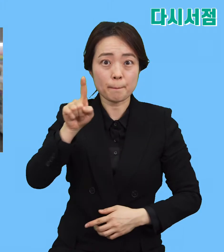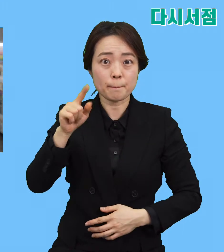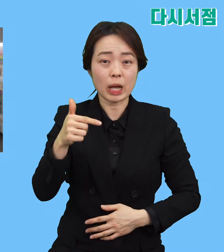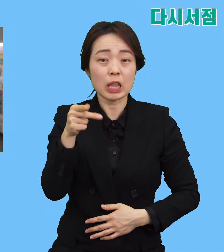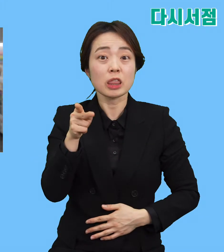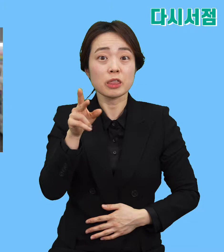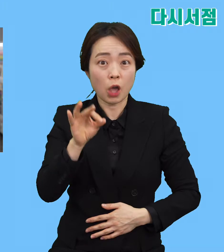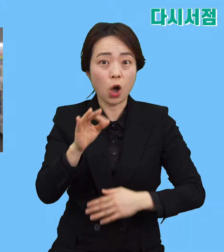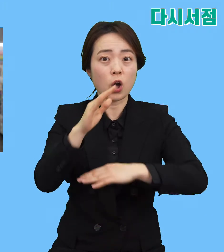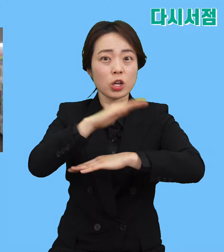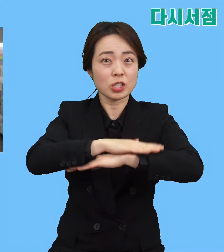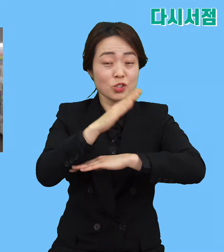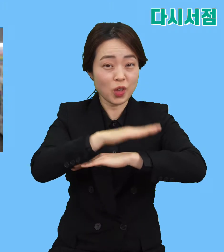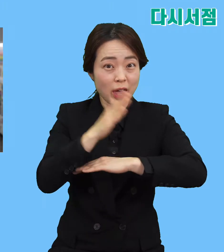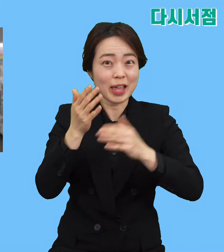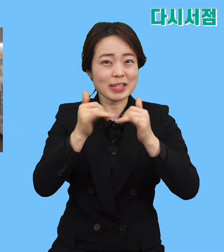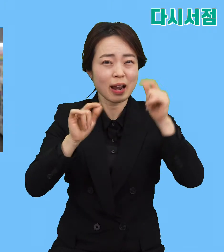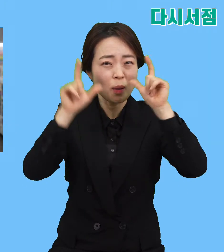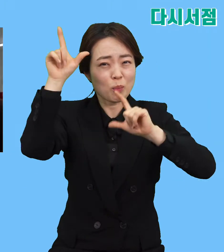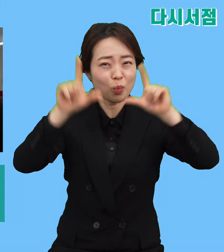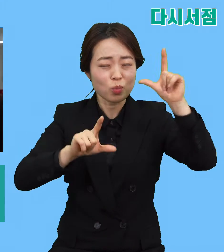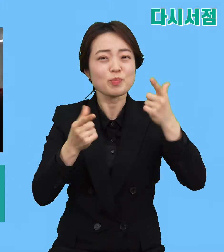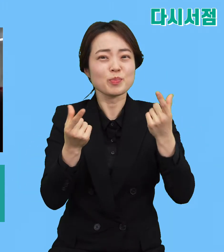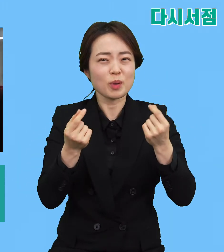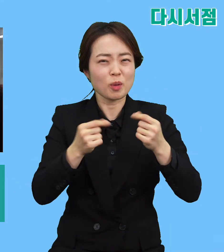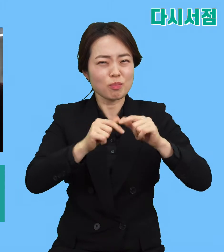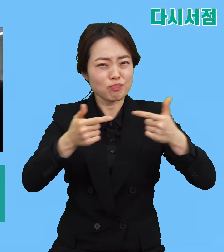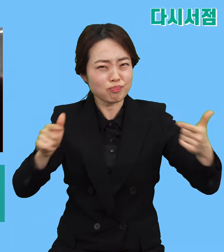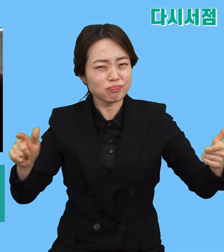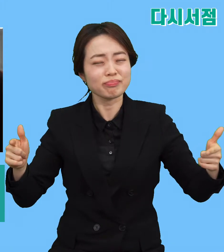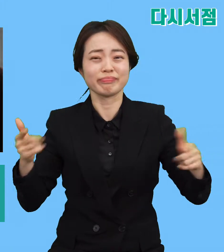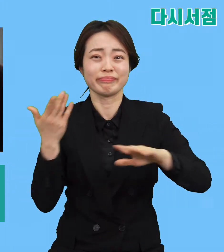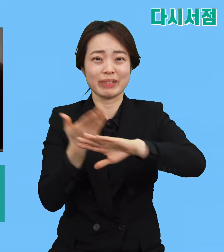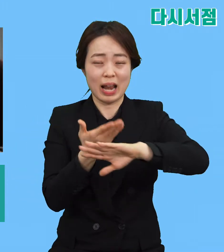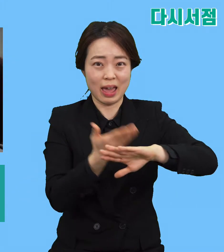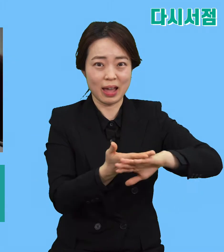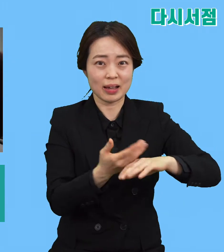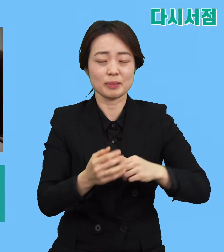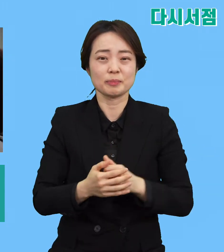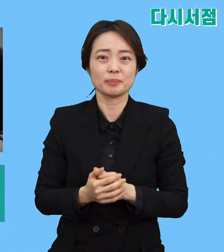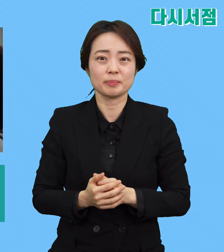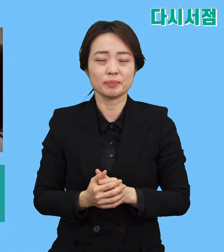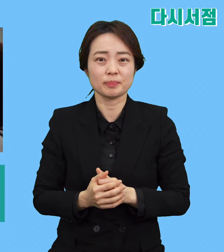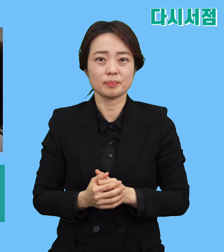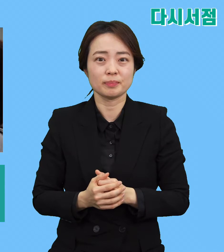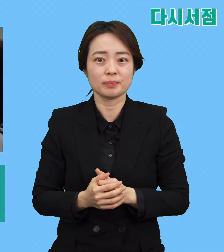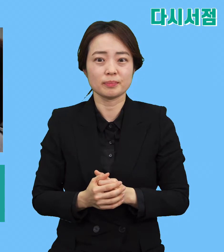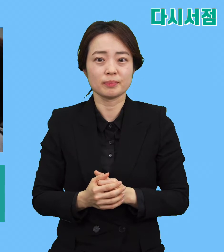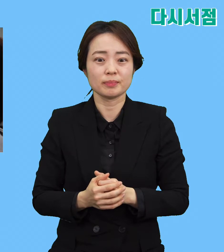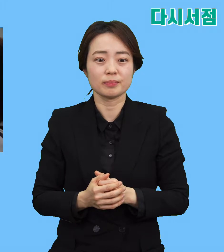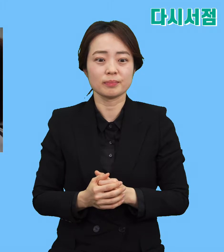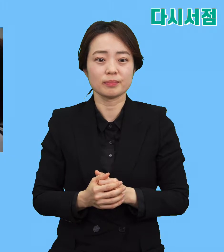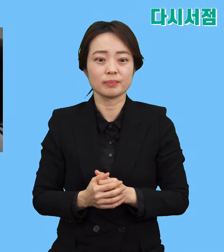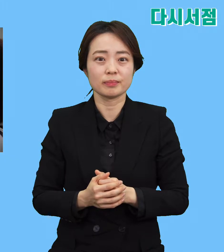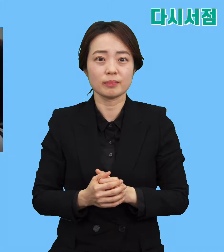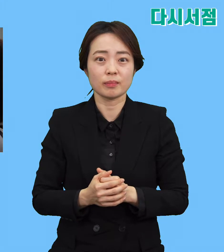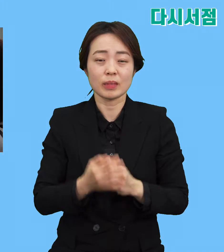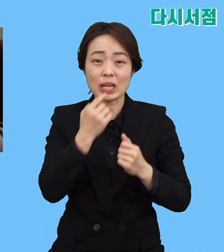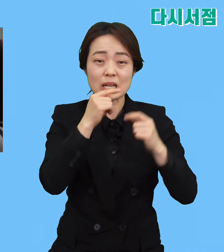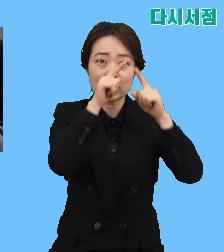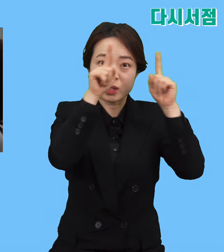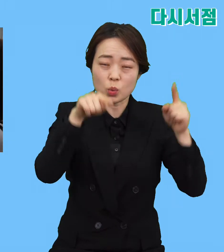인쇄는 사람의 생김새만큼이나 다양하며 그 세계는 무궁무진하다고 할 수 있죠. 어떤